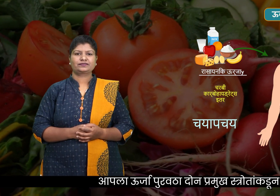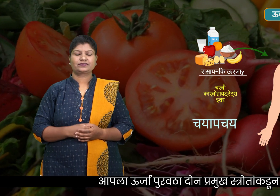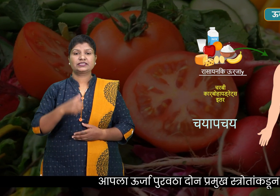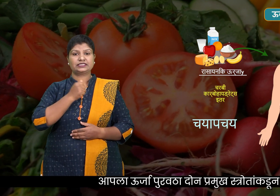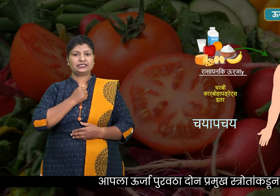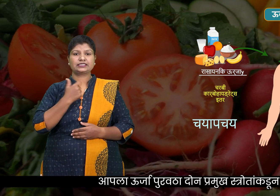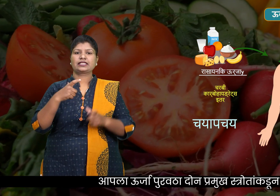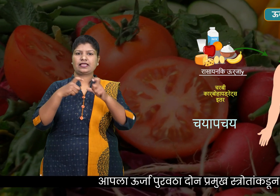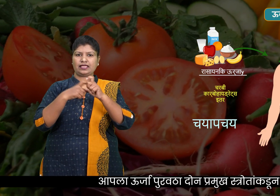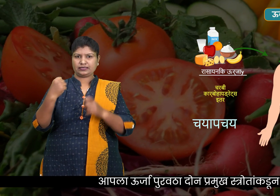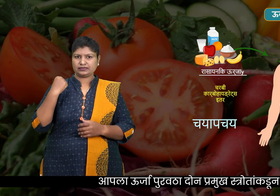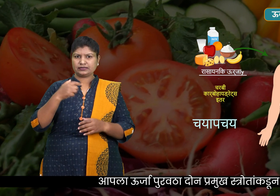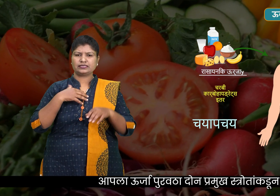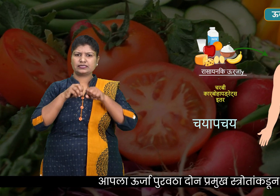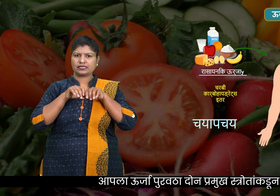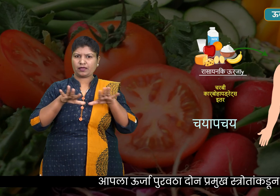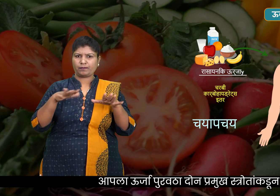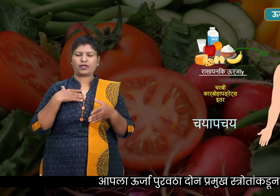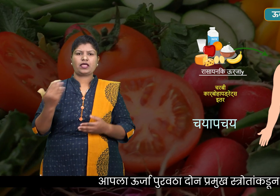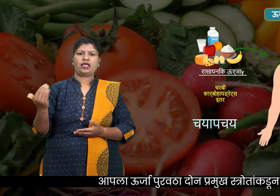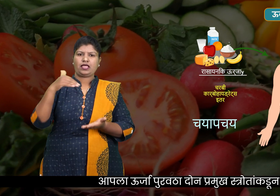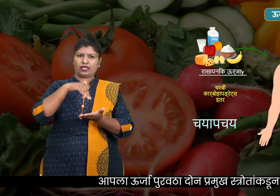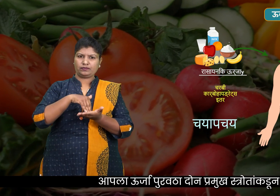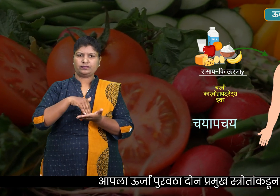आपला ऊर्जा पुरवठा 2 प्रमुख स्रोतांकडून होतो: